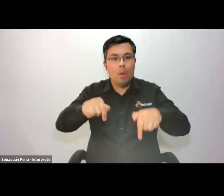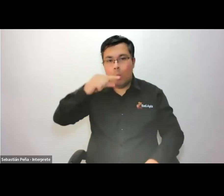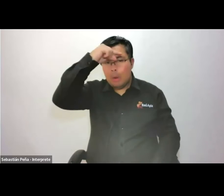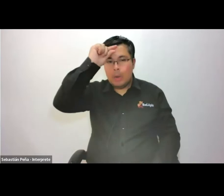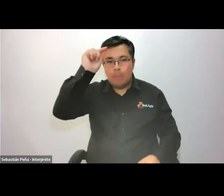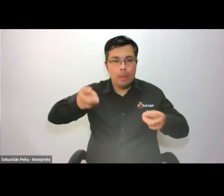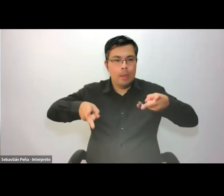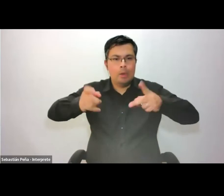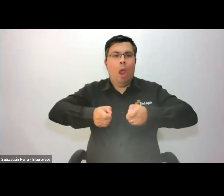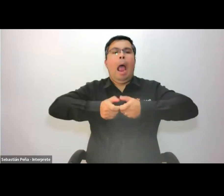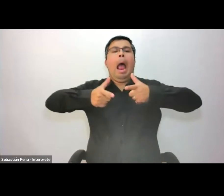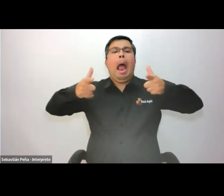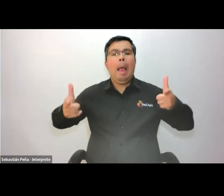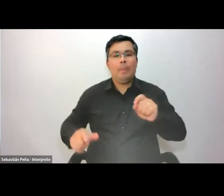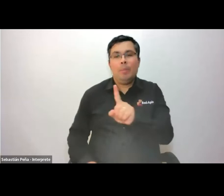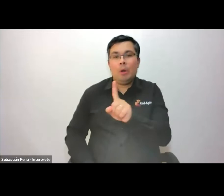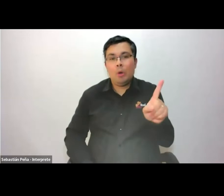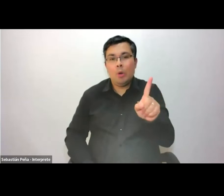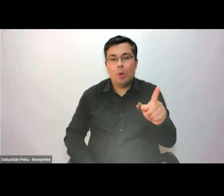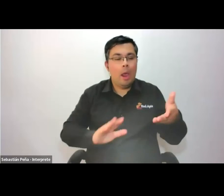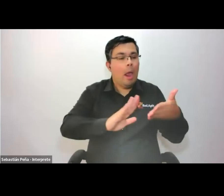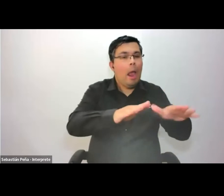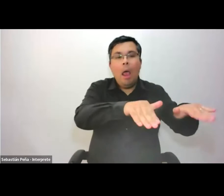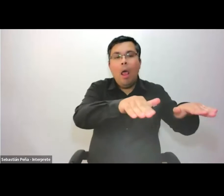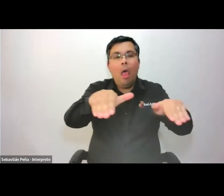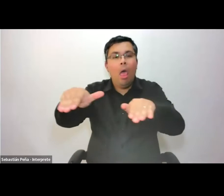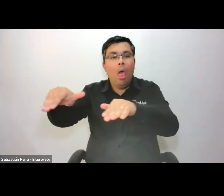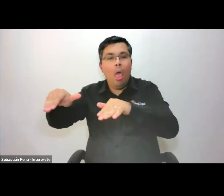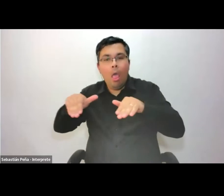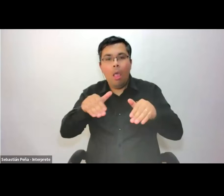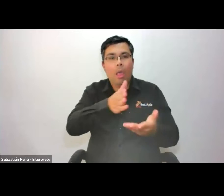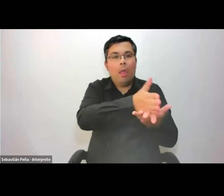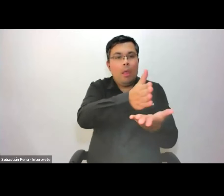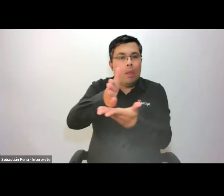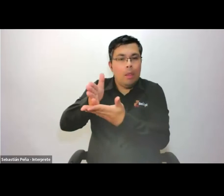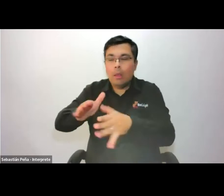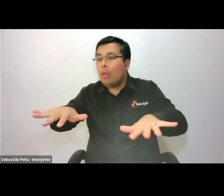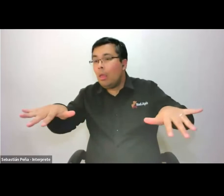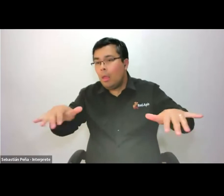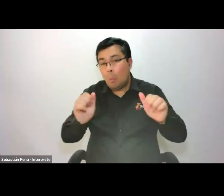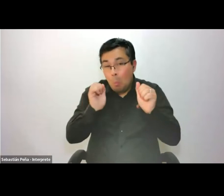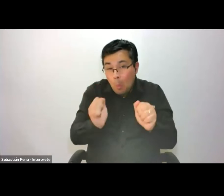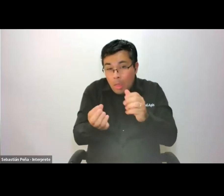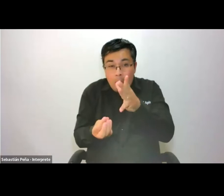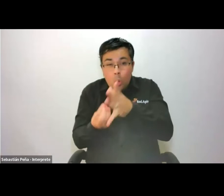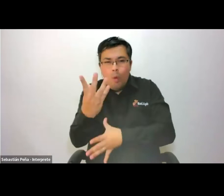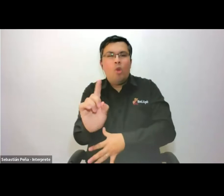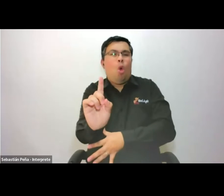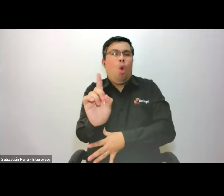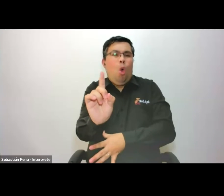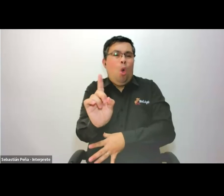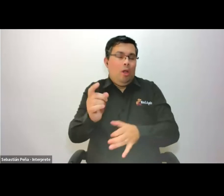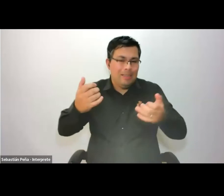amplio. Pero no es que se le pida a las comunidades educativas ahora algo novedoso. Se le está pidiendo que nos ayuden